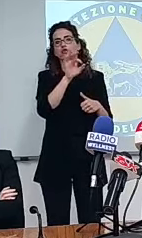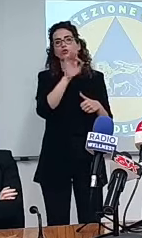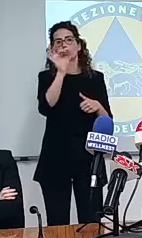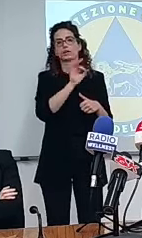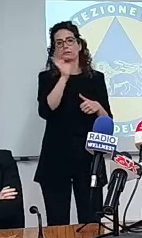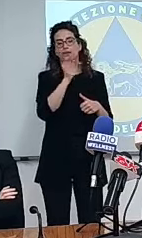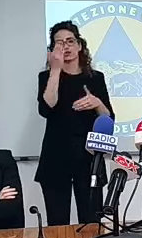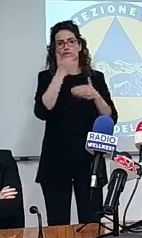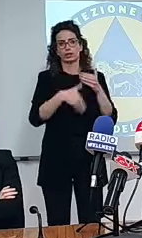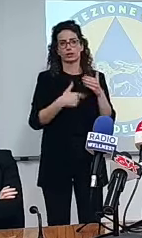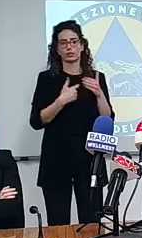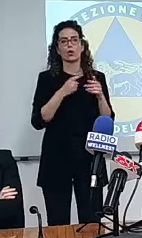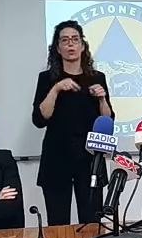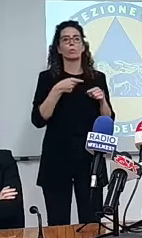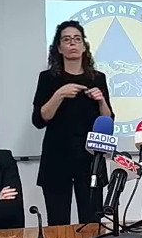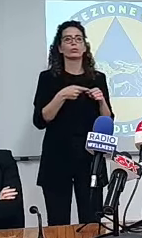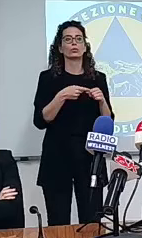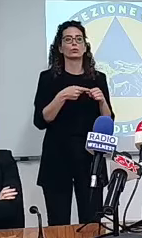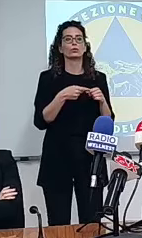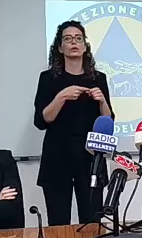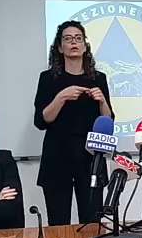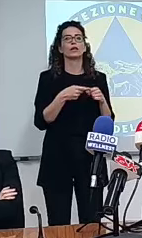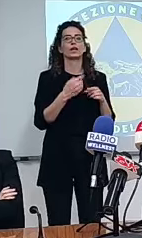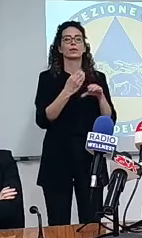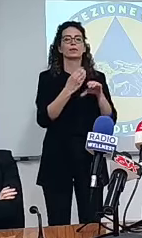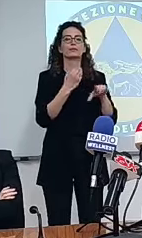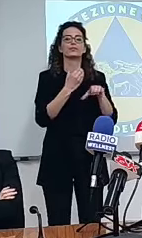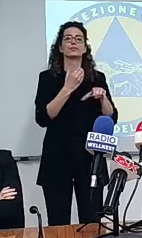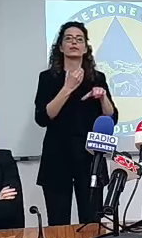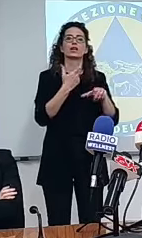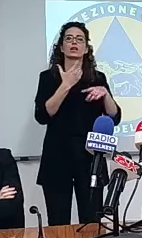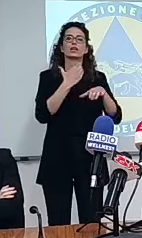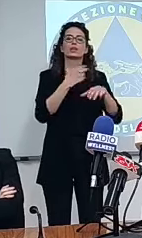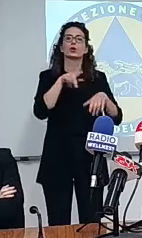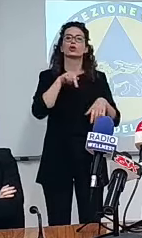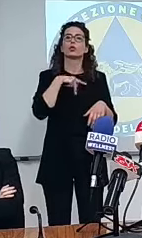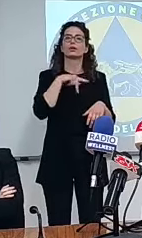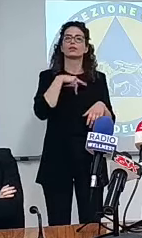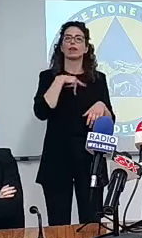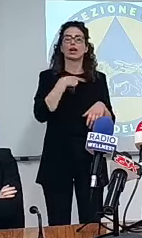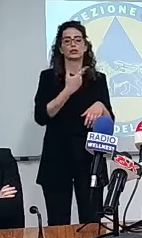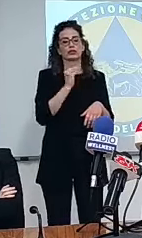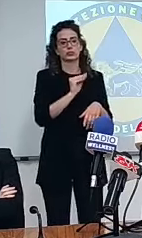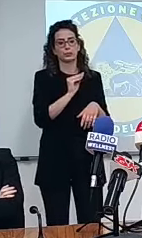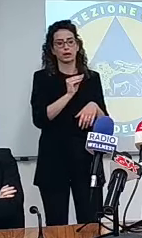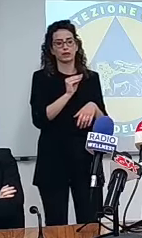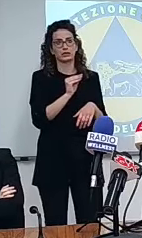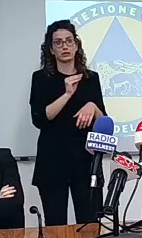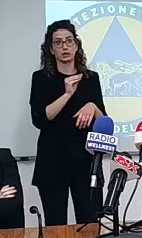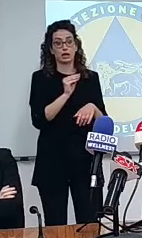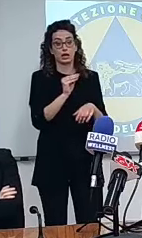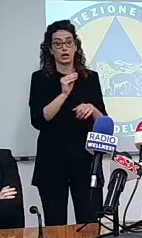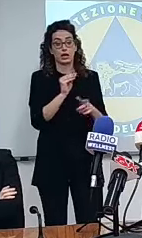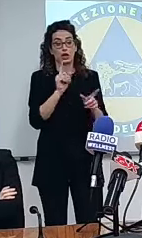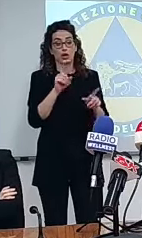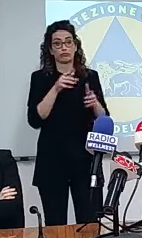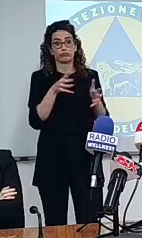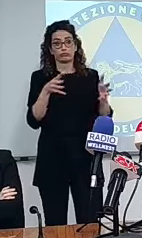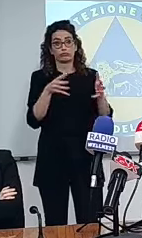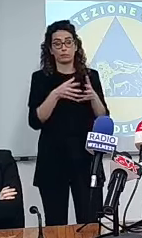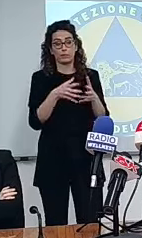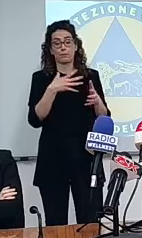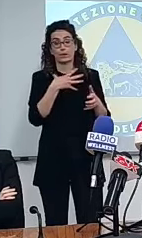sono fatti vivi anche i gestori dei trasporti privati che chiedono se, quando diventeremo bianchi, verrà meno la capienza